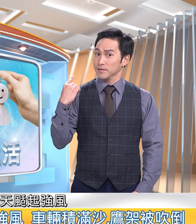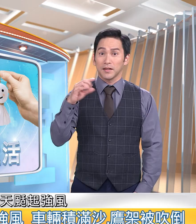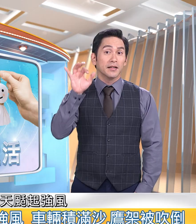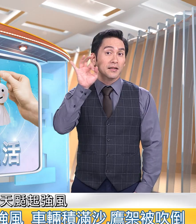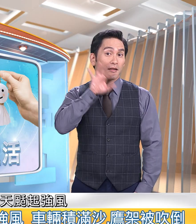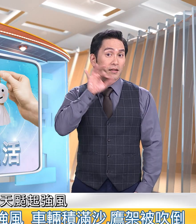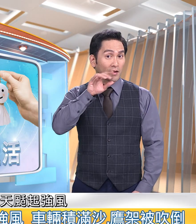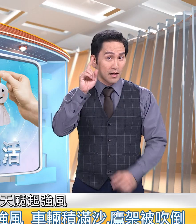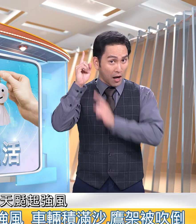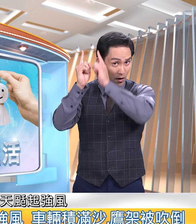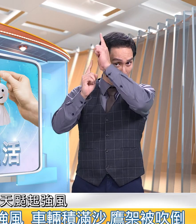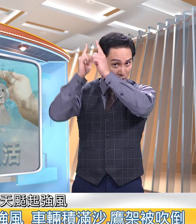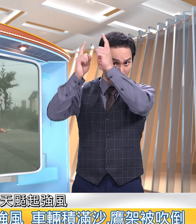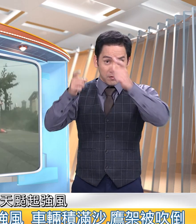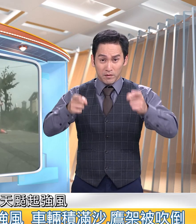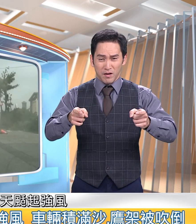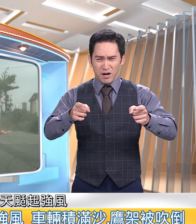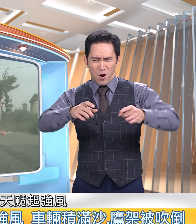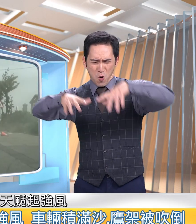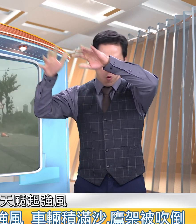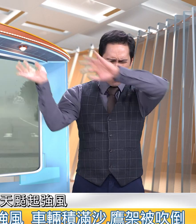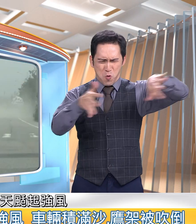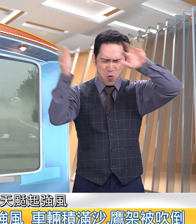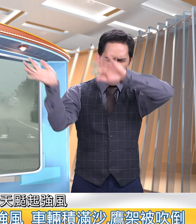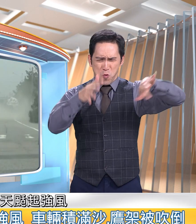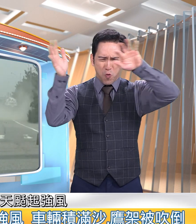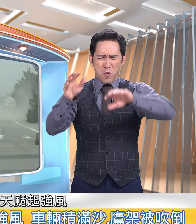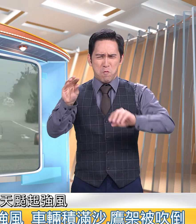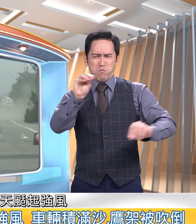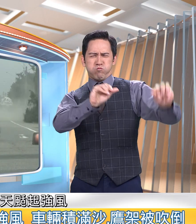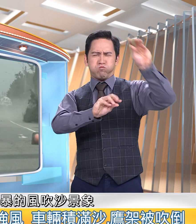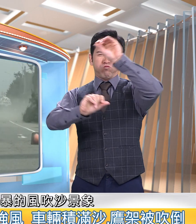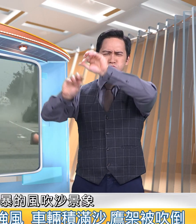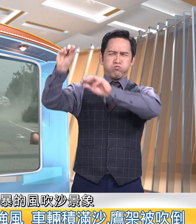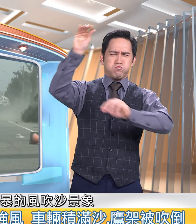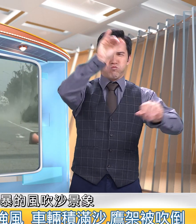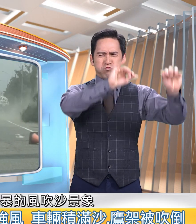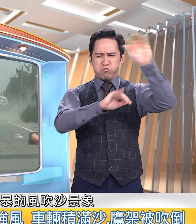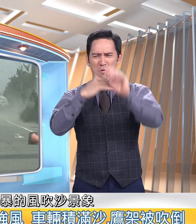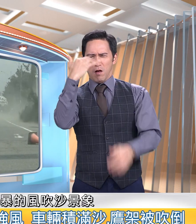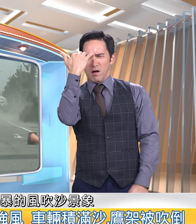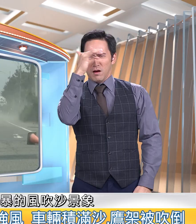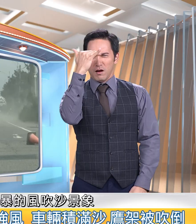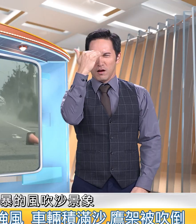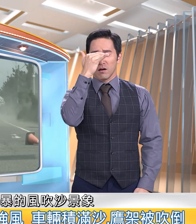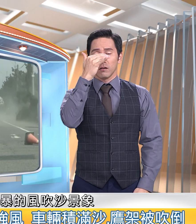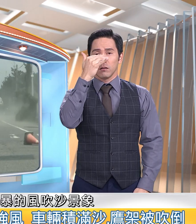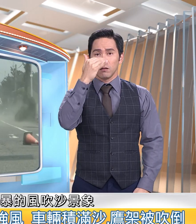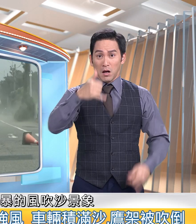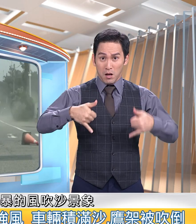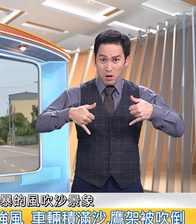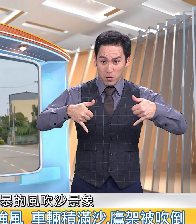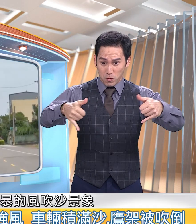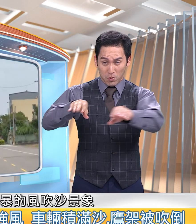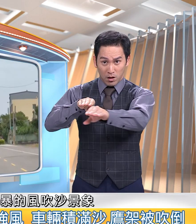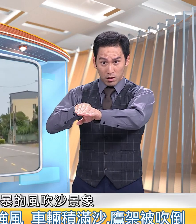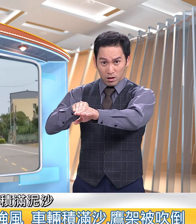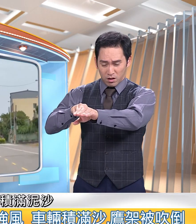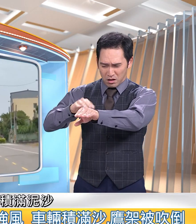彰化鹿港镇昨天刮起强风，出现宛如沙尘暴的风吹沙景象，连路边